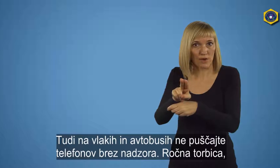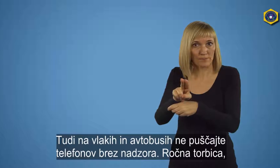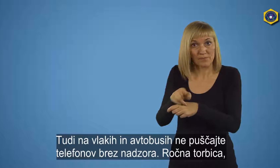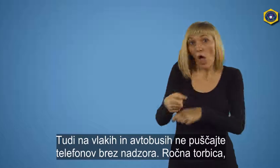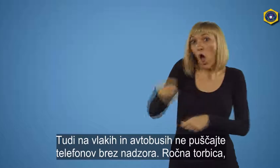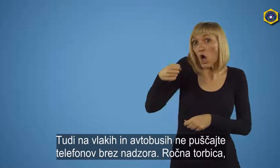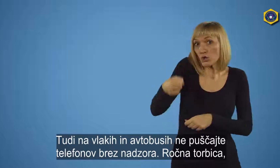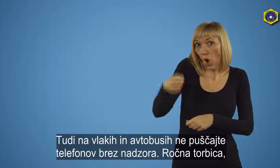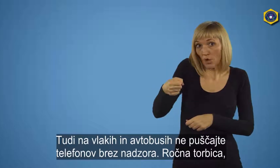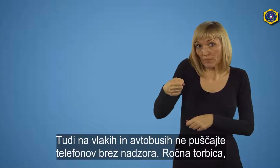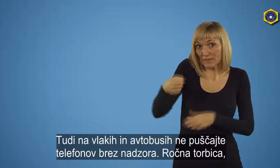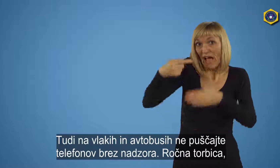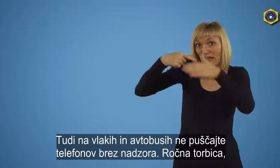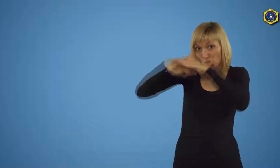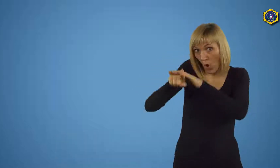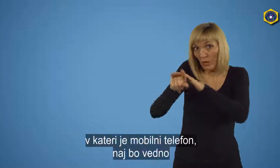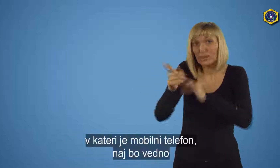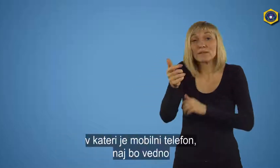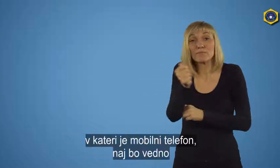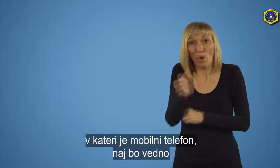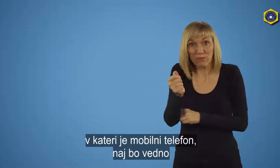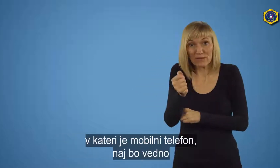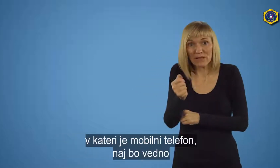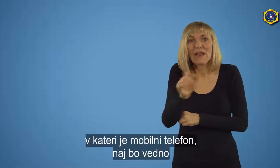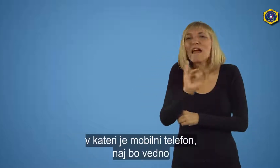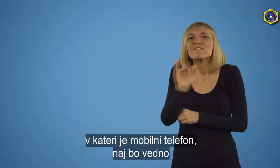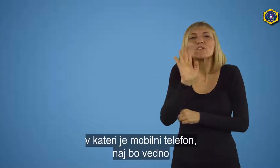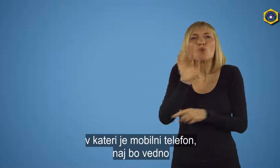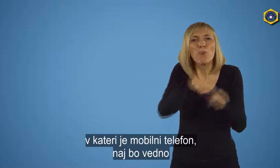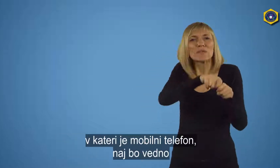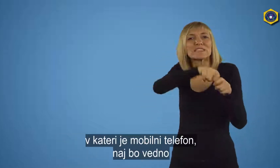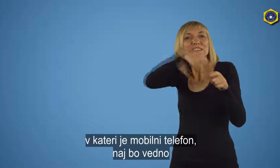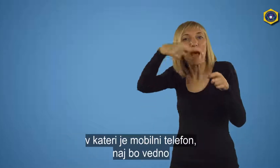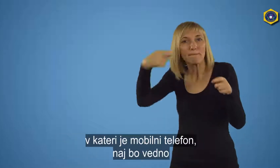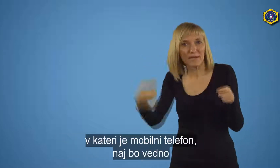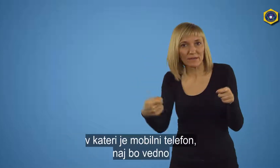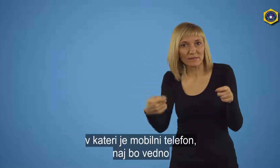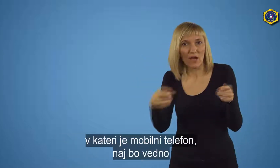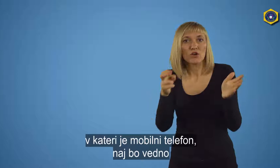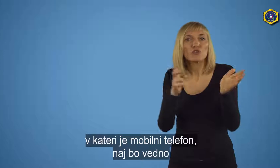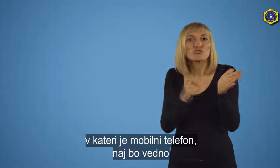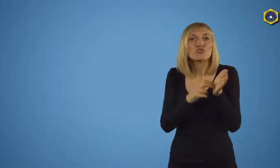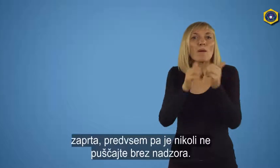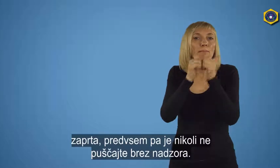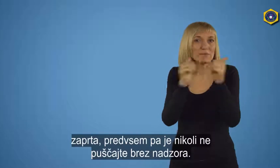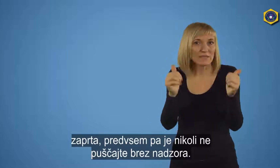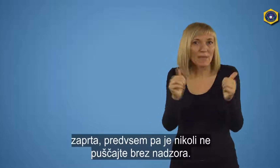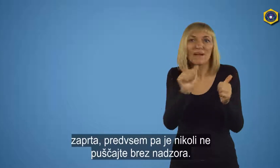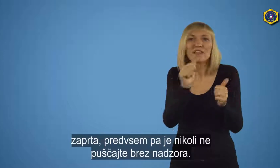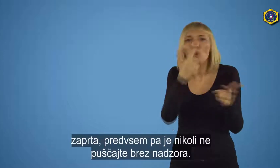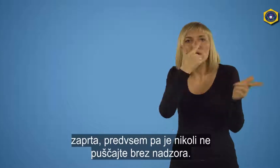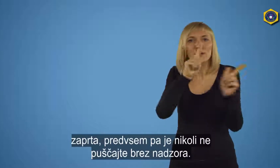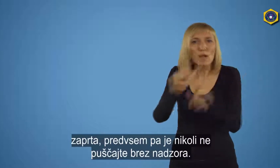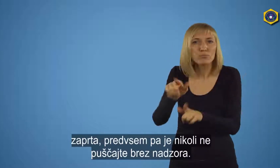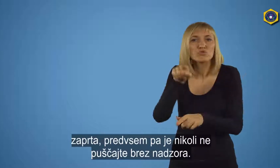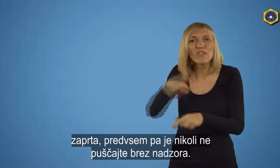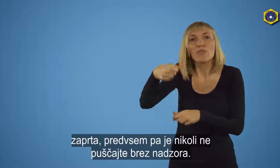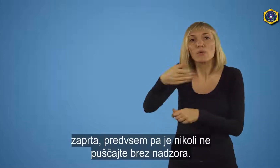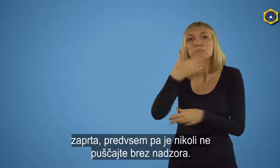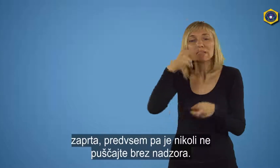brez nadzora. Ročna torbica, v kateri je mobilni telefon, naj bo vedno zaprta. Predvsem pa je nikoli ne puščajte